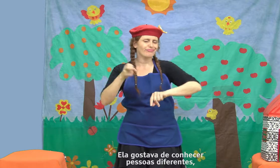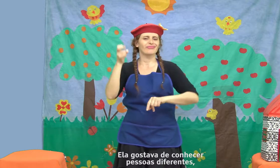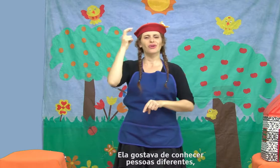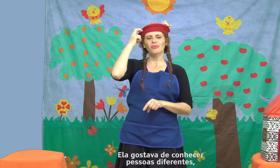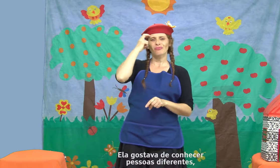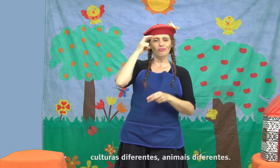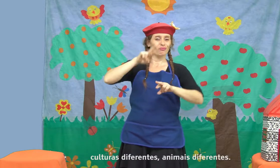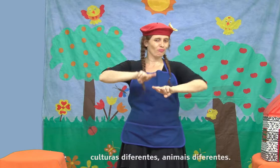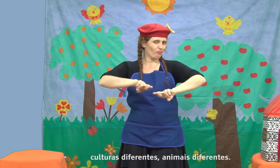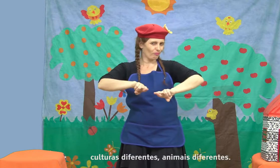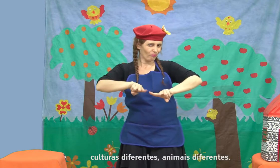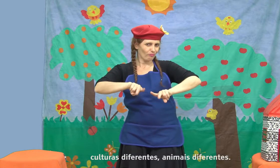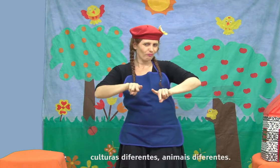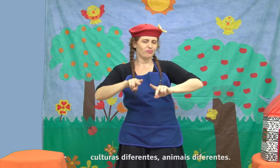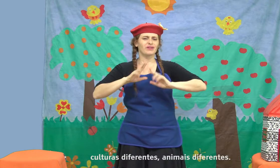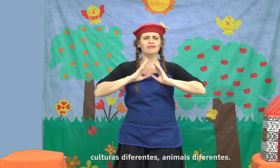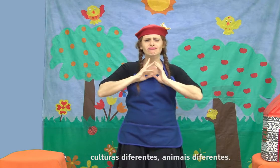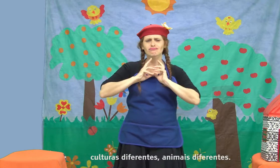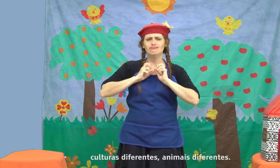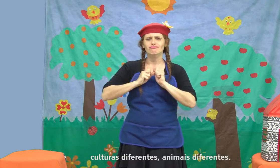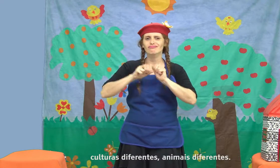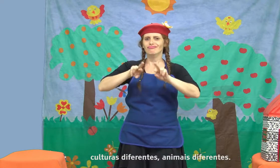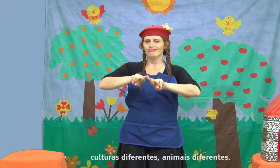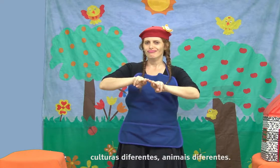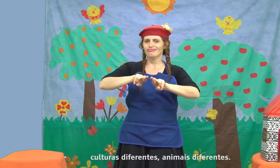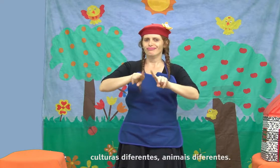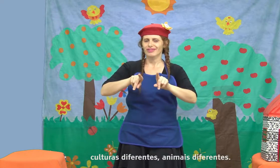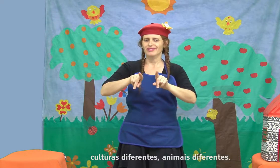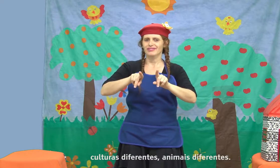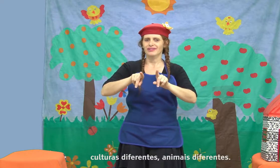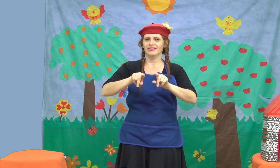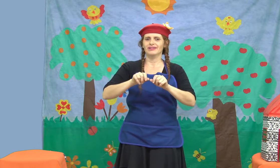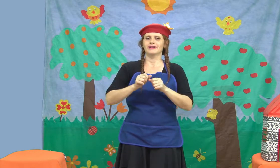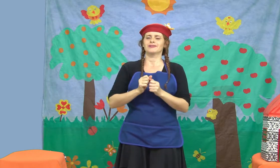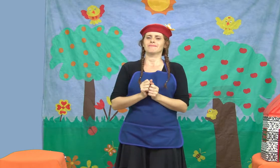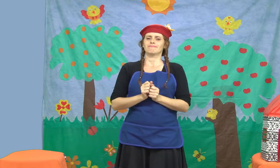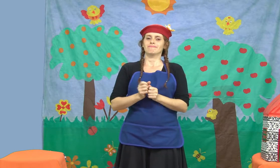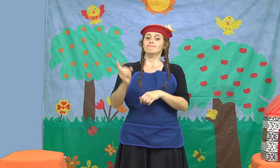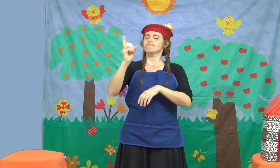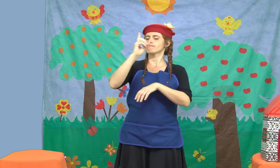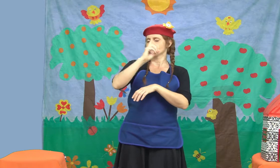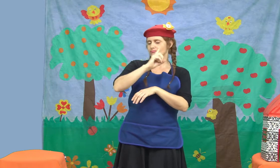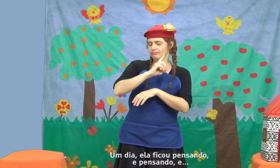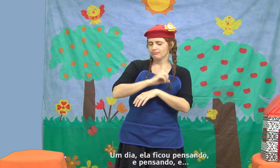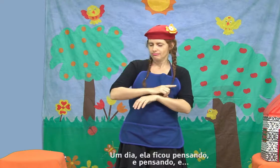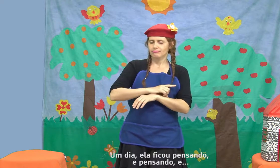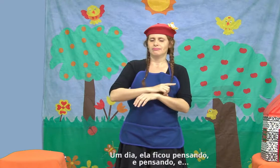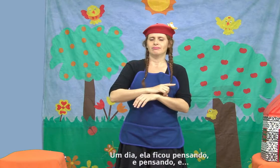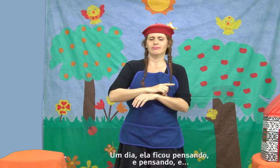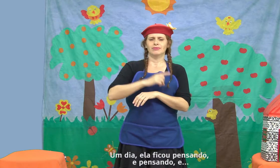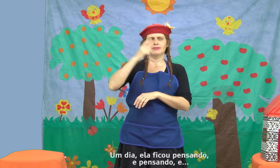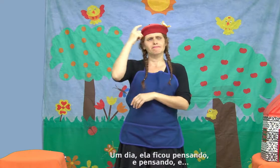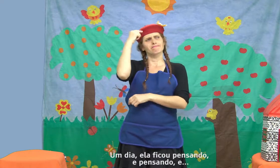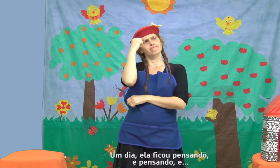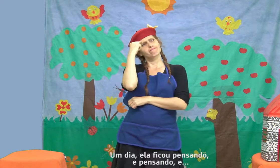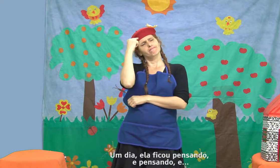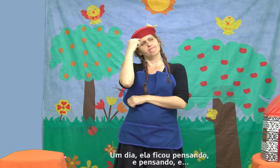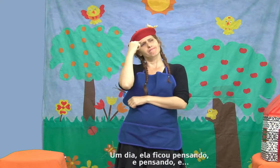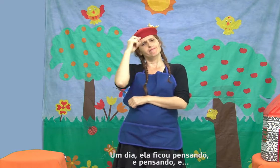culturas diferentes animais diferentes um dia quando fico pensando pensando